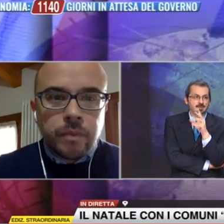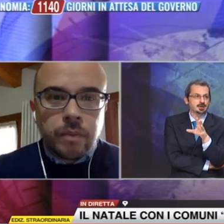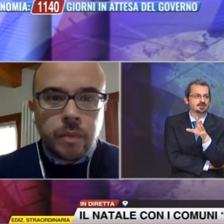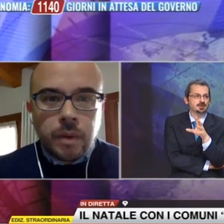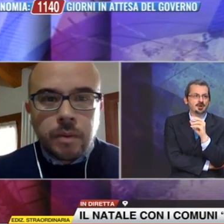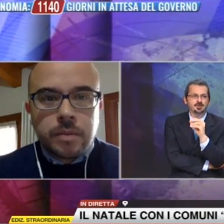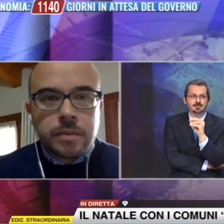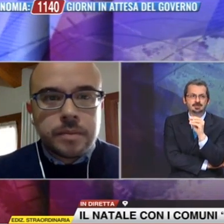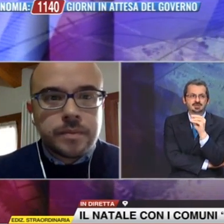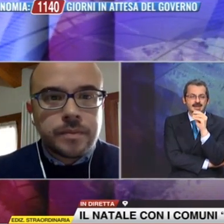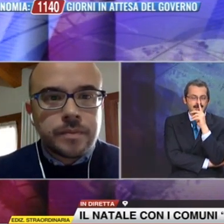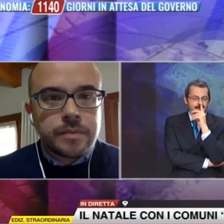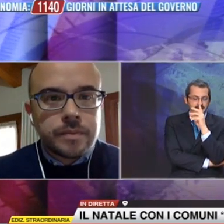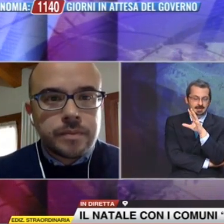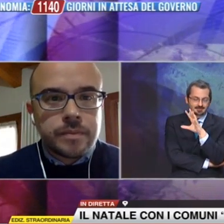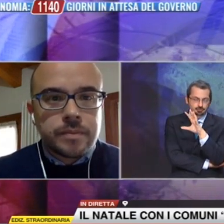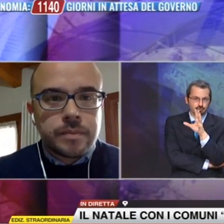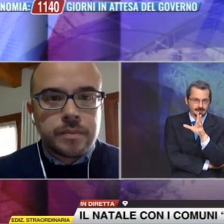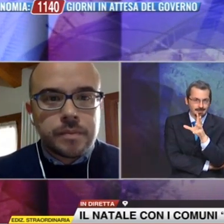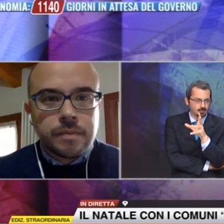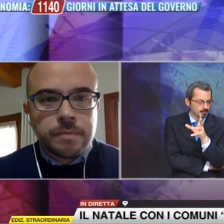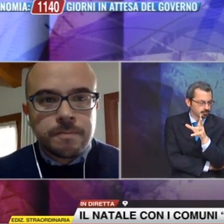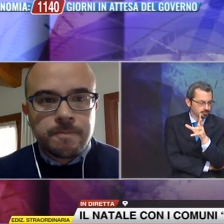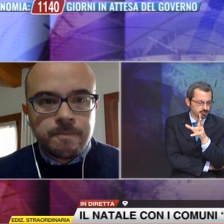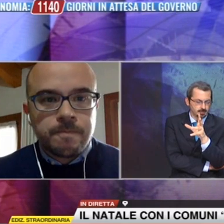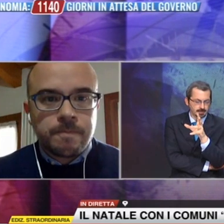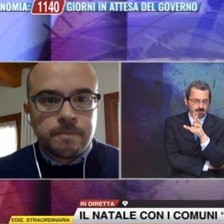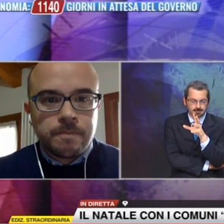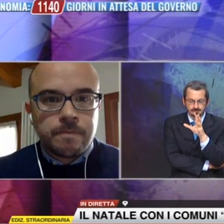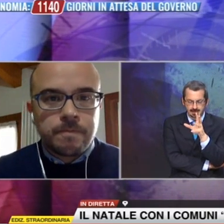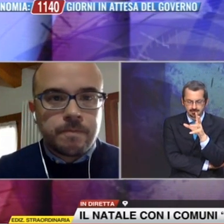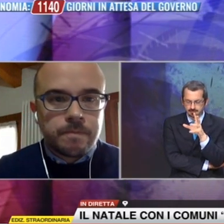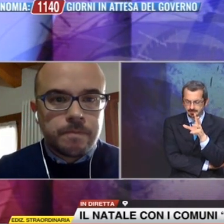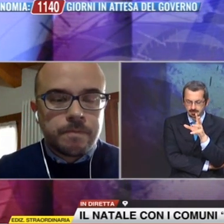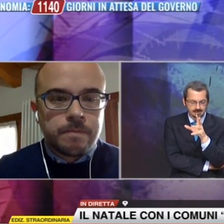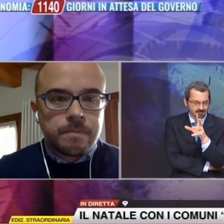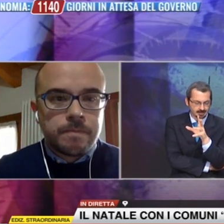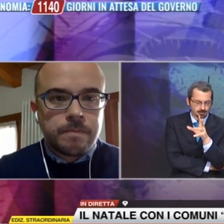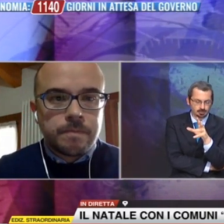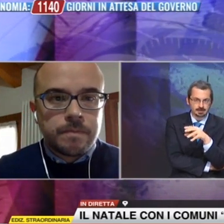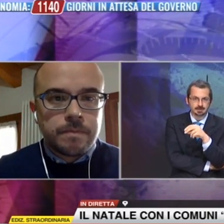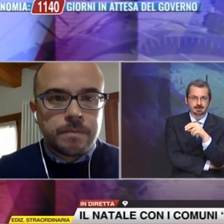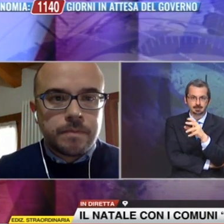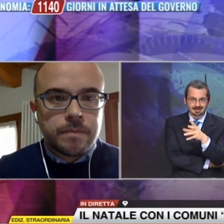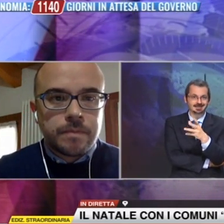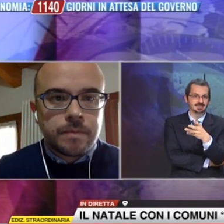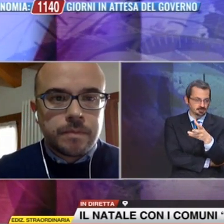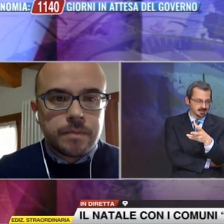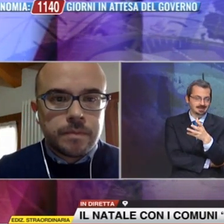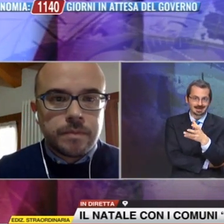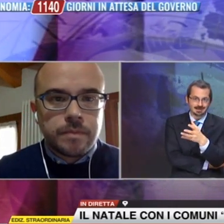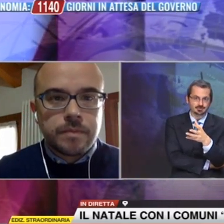posso chiedere una cosa? Non ho ancora capito se lei, perché ha fatto tutto un preambolo molto giusto nel suo primo intervento riguardante